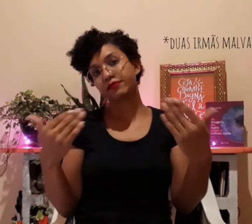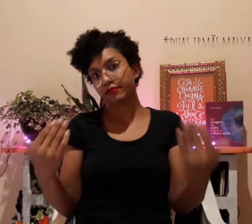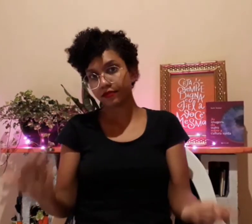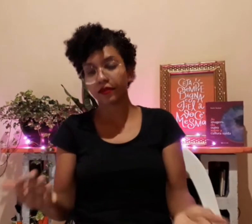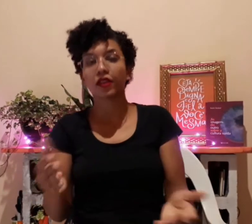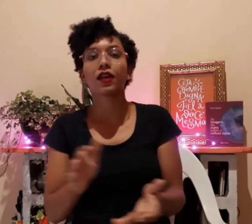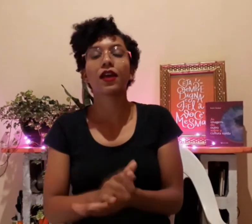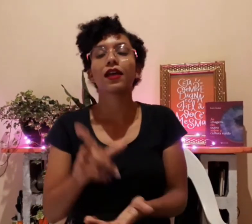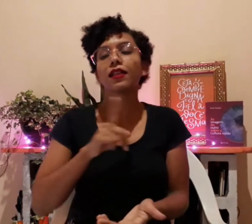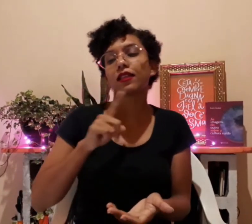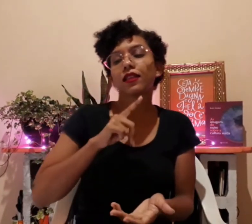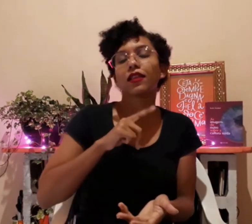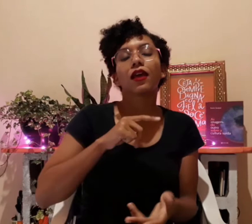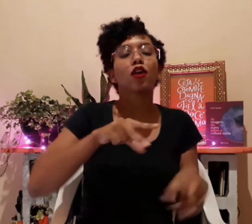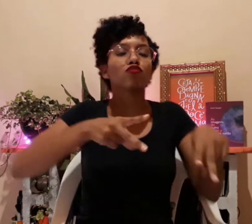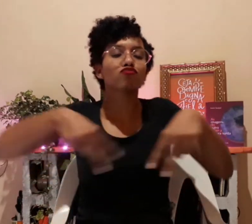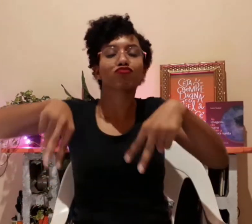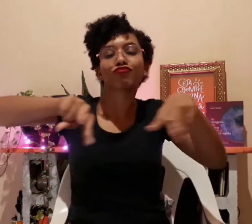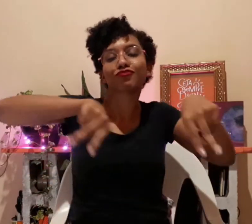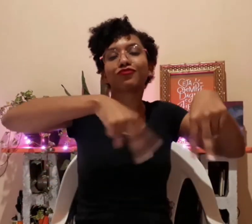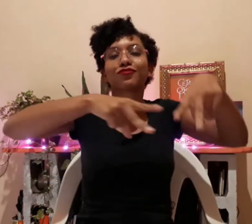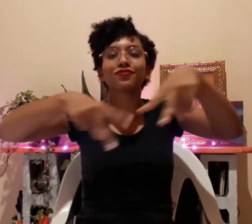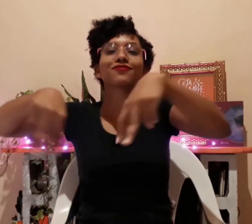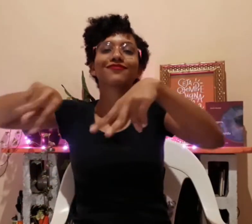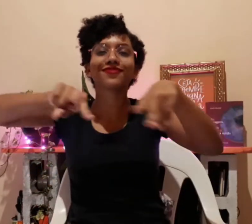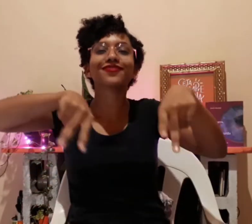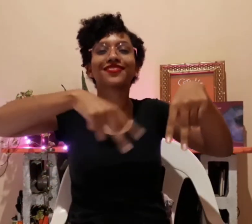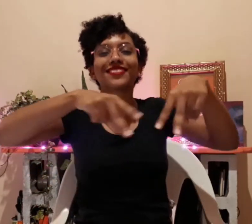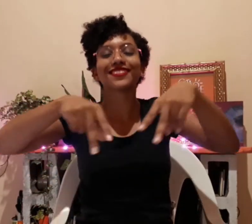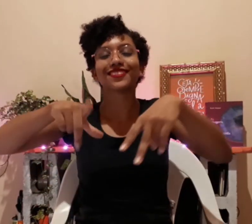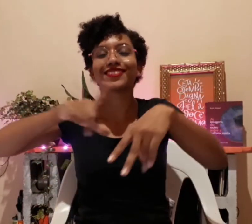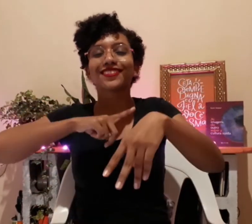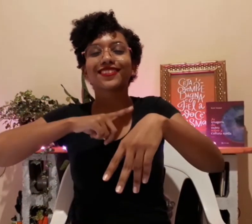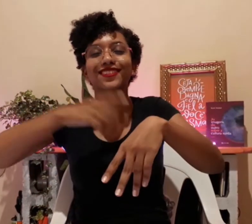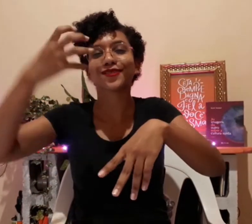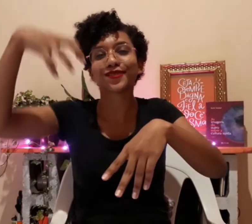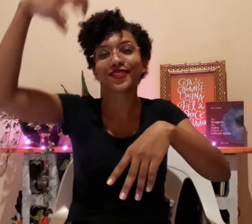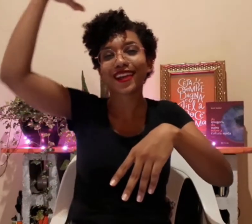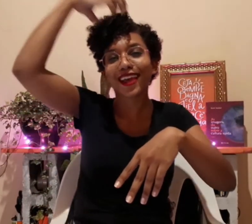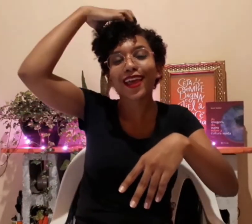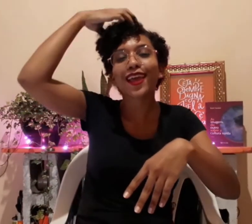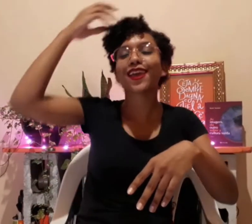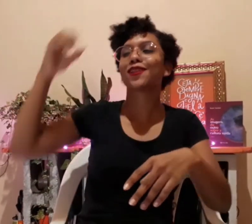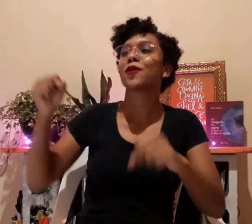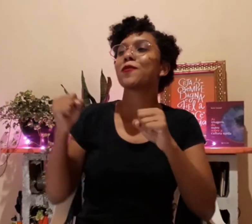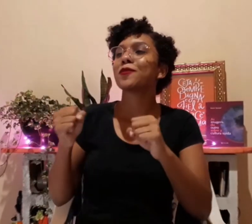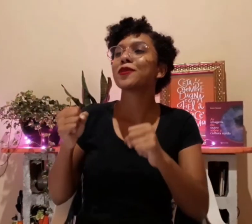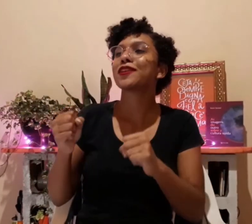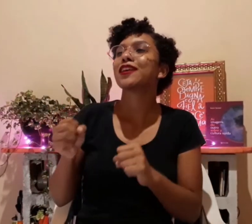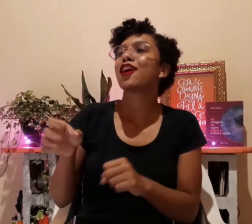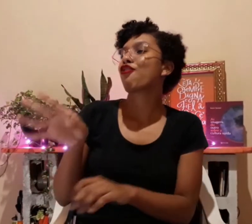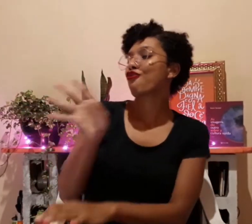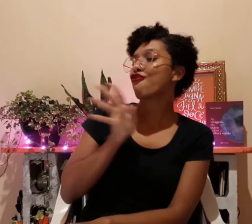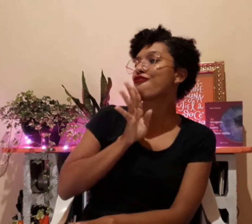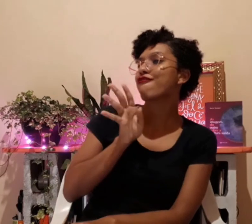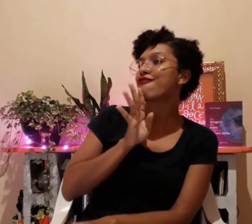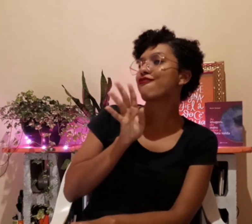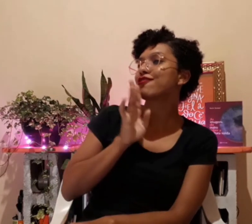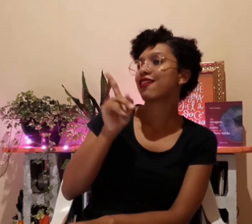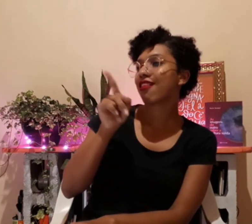Bom, e elas ficam sabendo que vai ter um baile ali no reino, que podem conhecer o